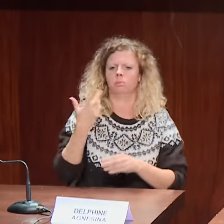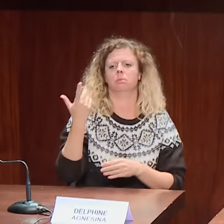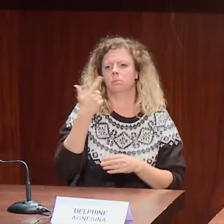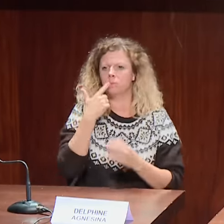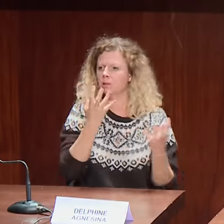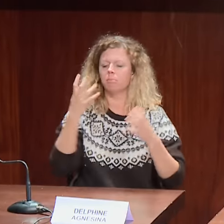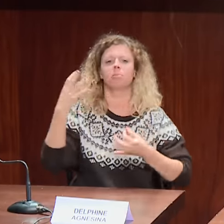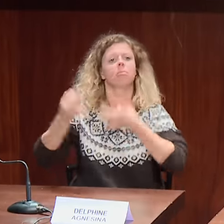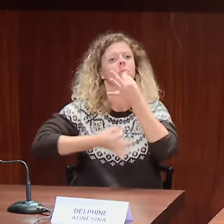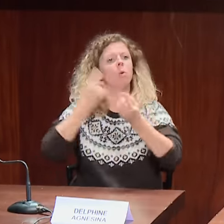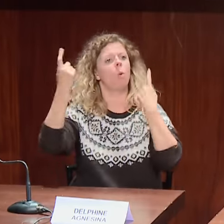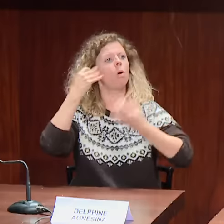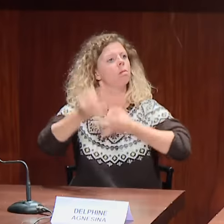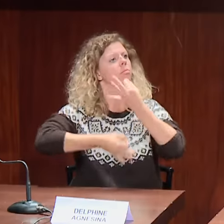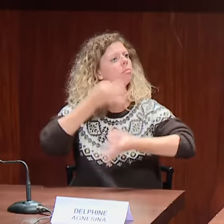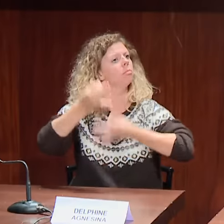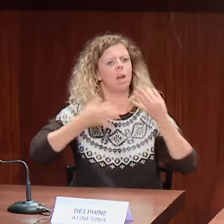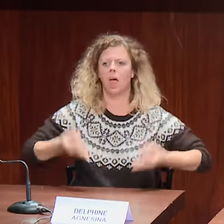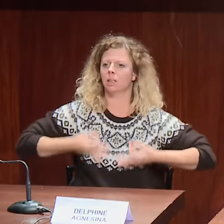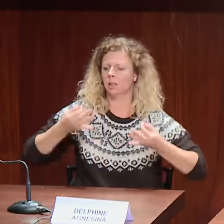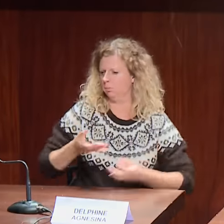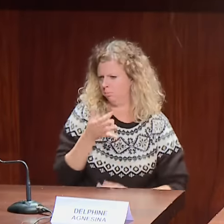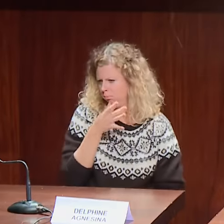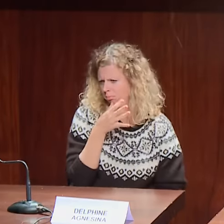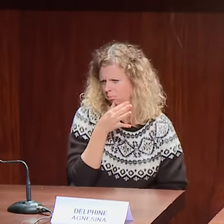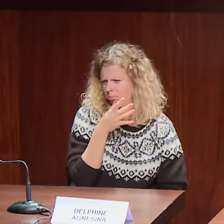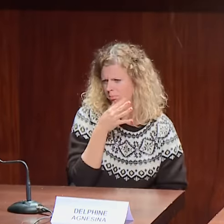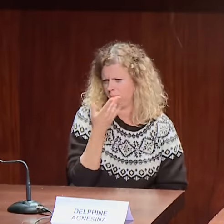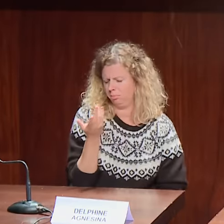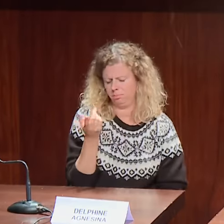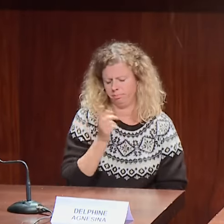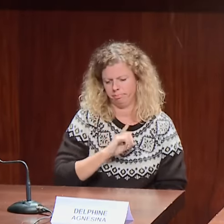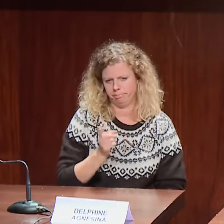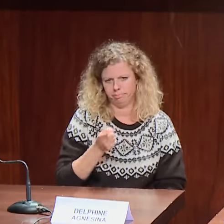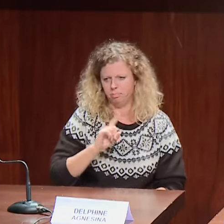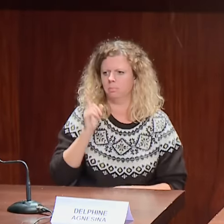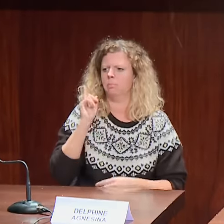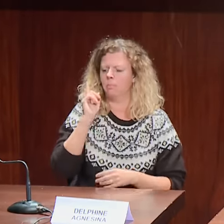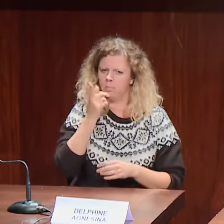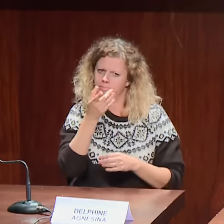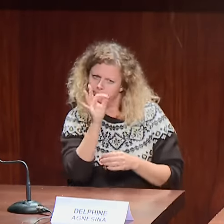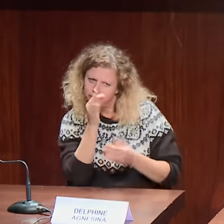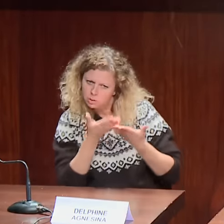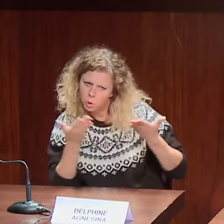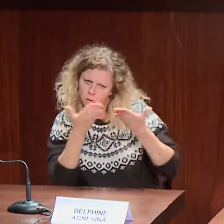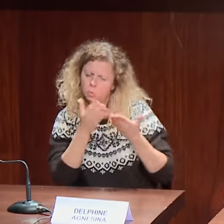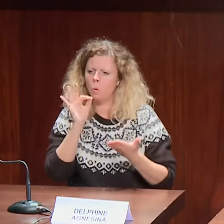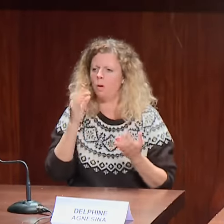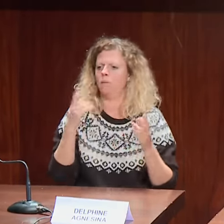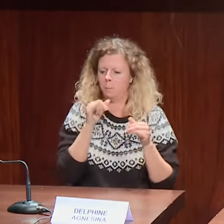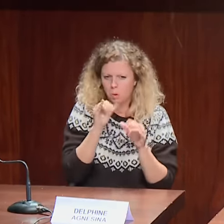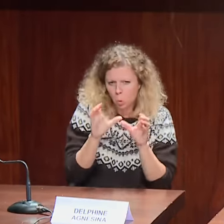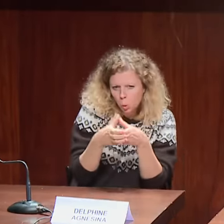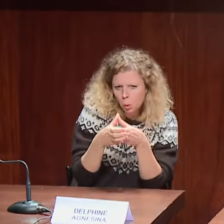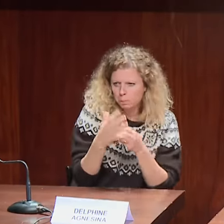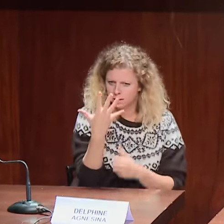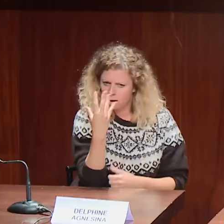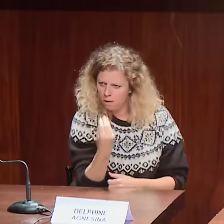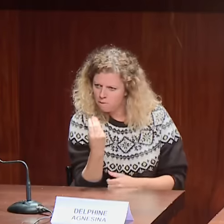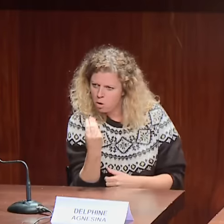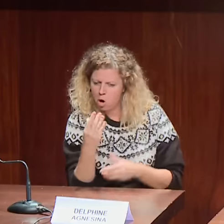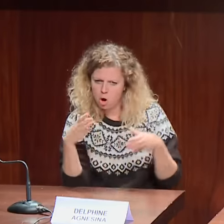On a eu affaire à des gens qui avaient aussi des problèmes psychologiques, et c'était pas possible de compter d'une façon